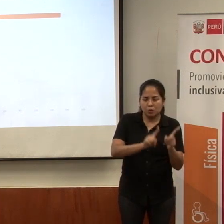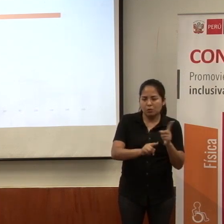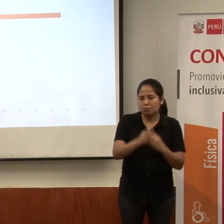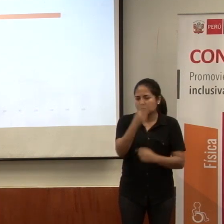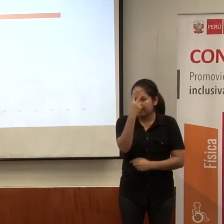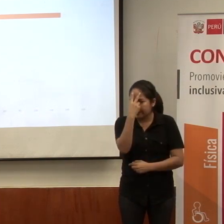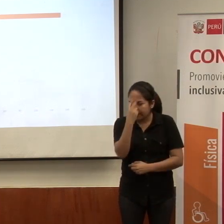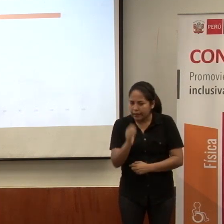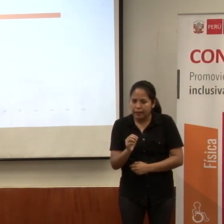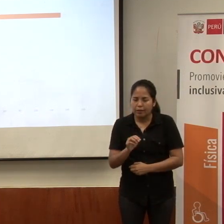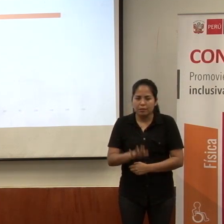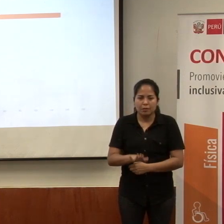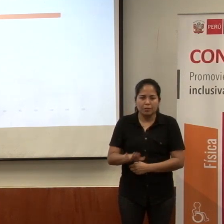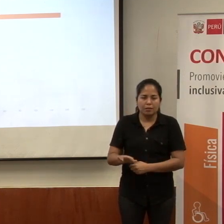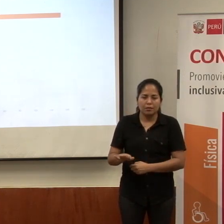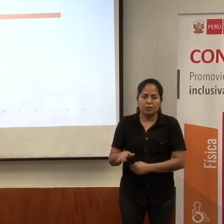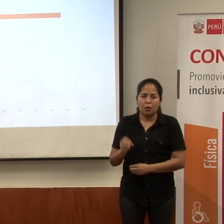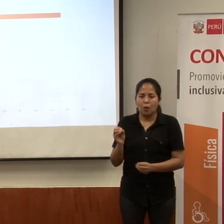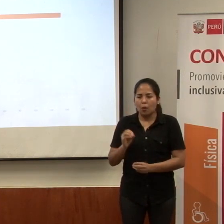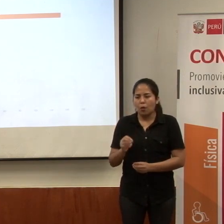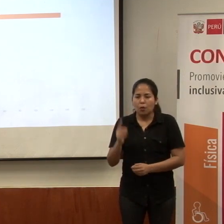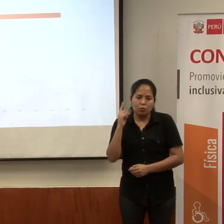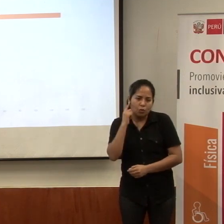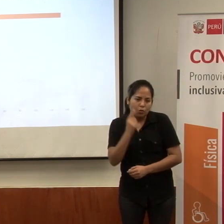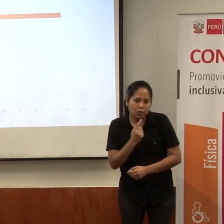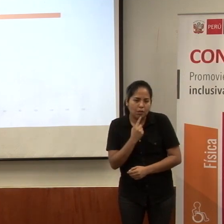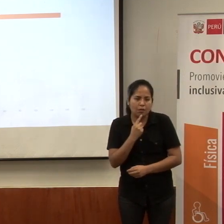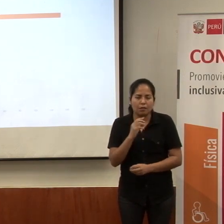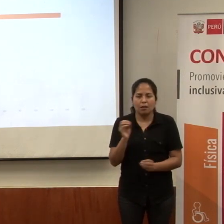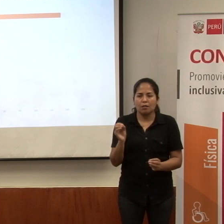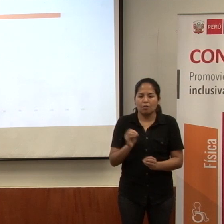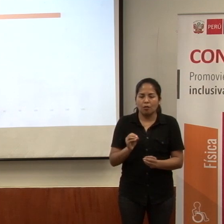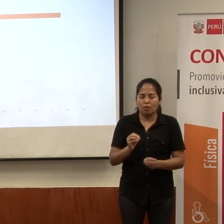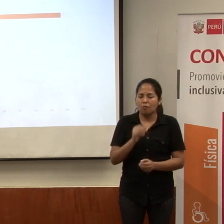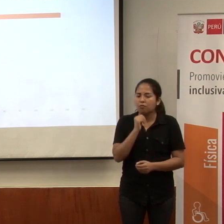sordera, ¿no? Y con una serie de problemas, desnutrición, etc.